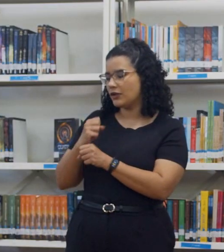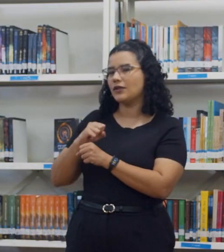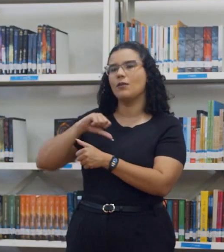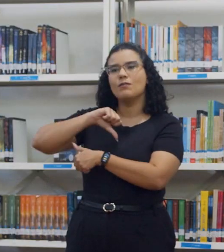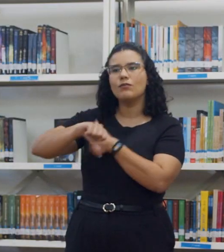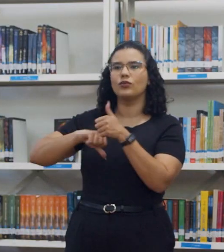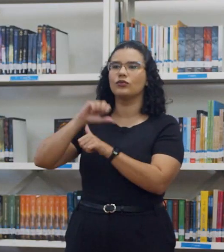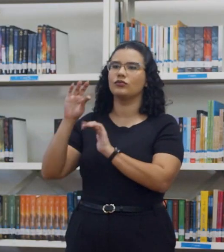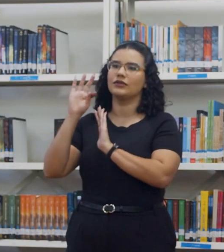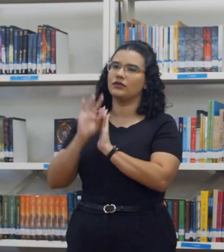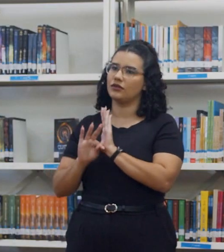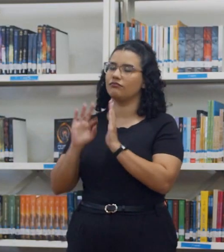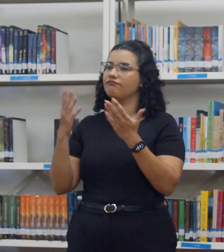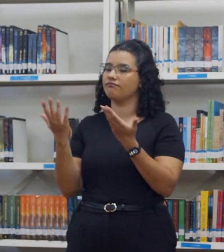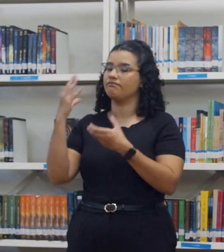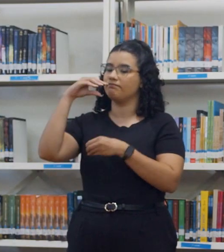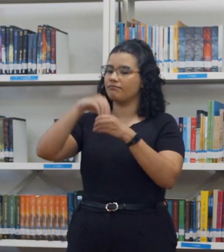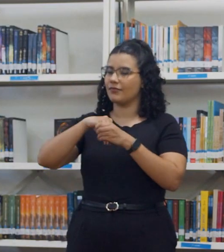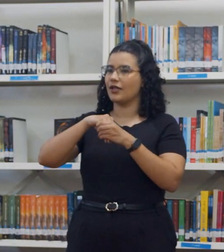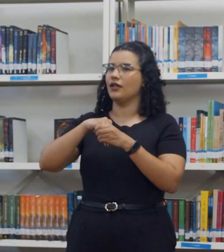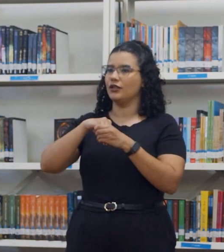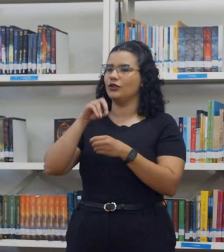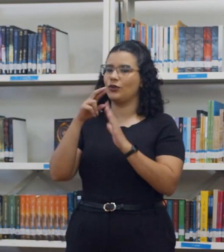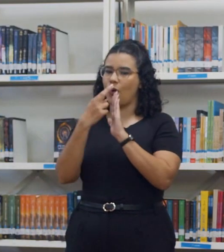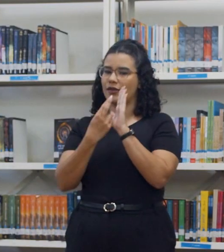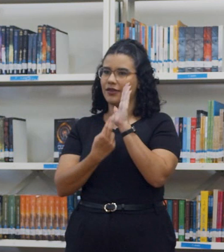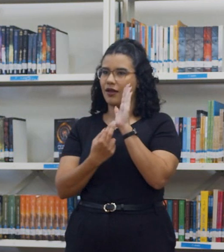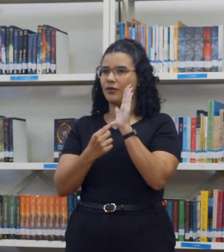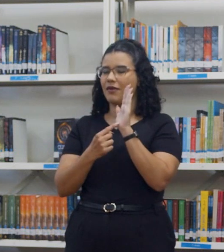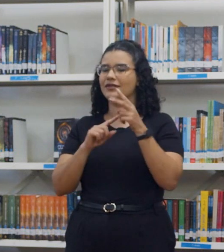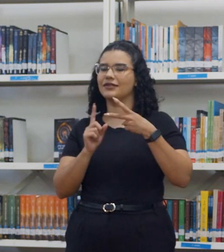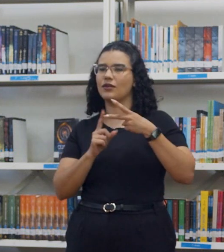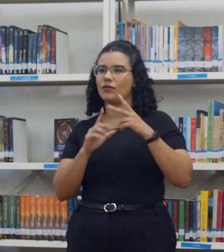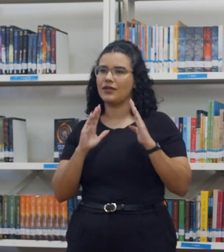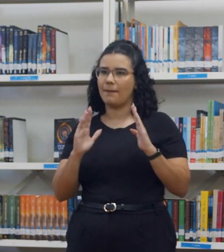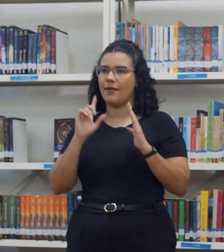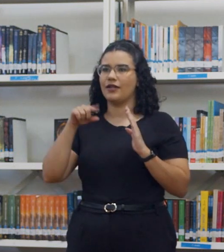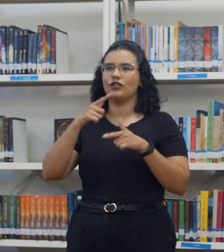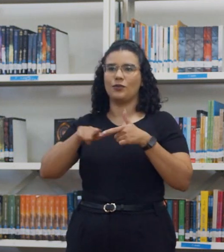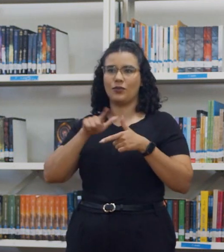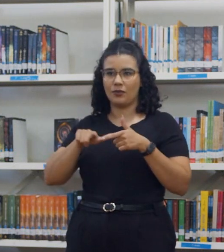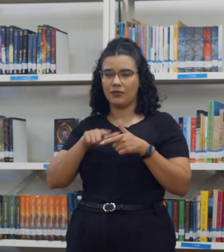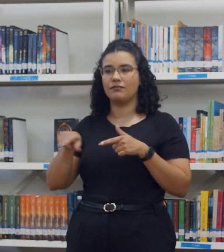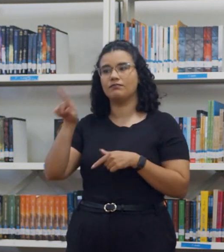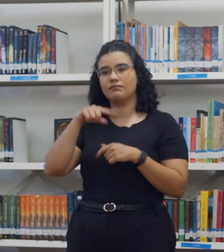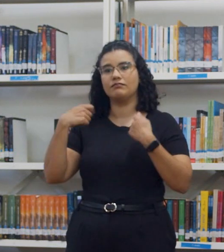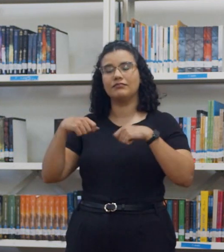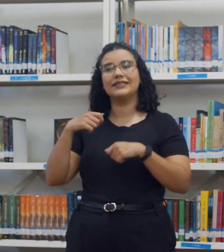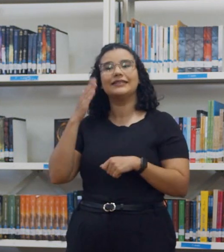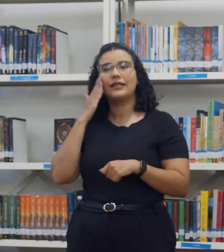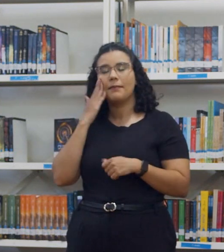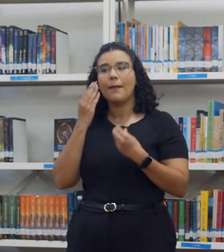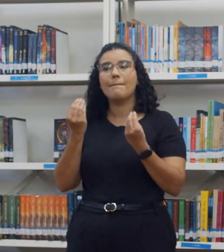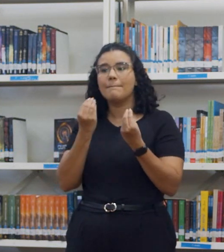texto. Então, dentro do roteiro, você vai, nessa segunda parte do roteiro, que é o problema, vocês têm que saber